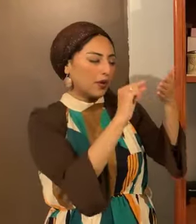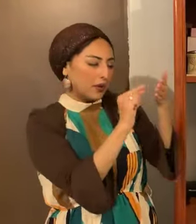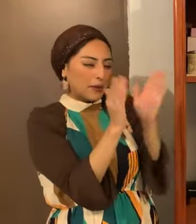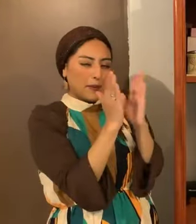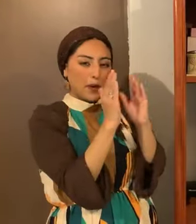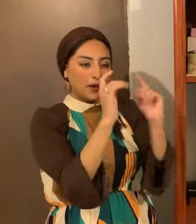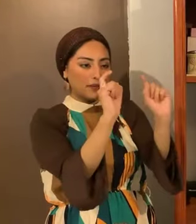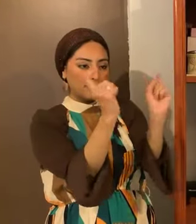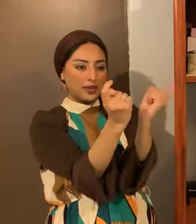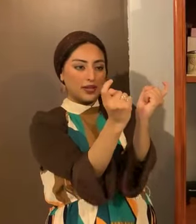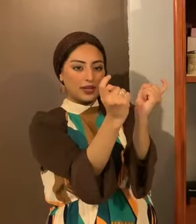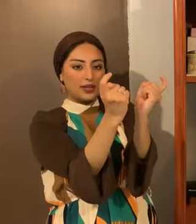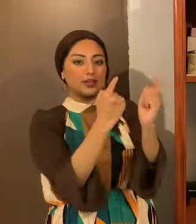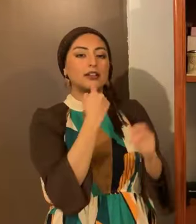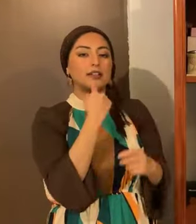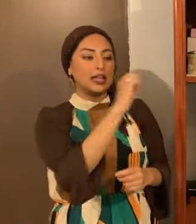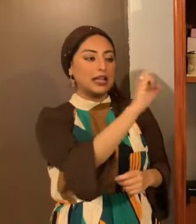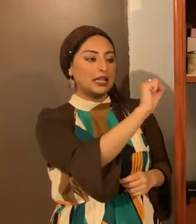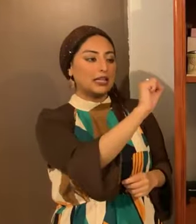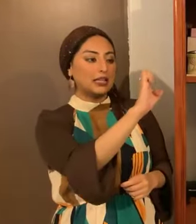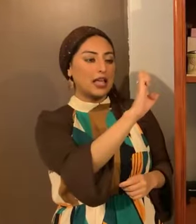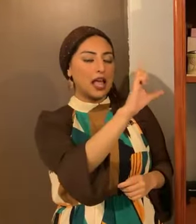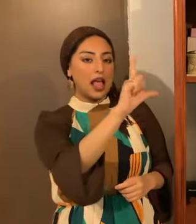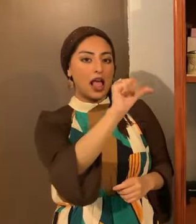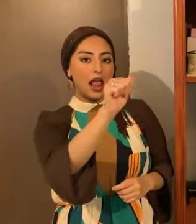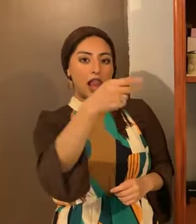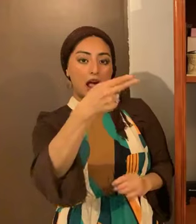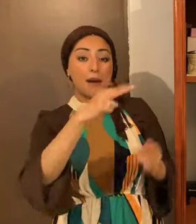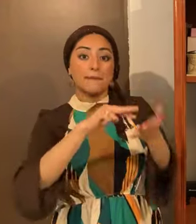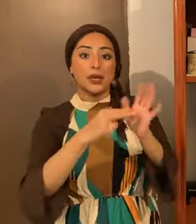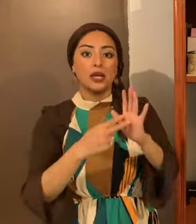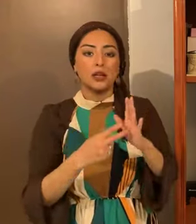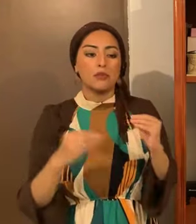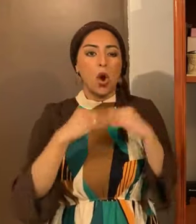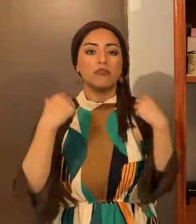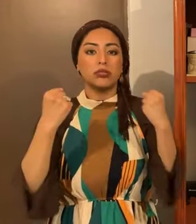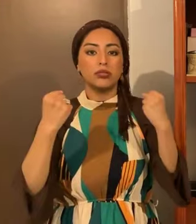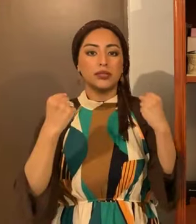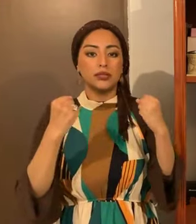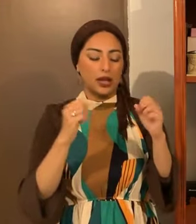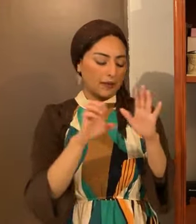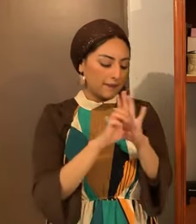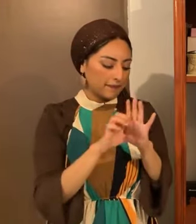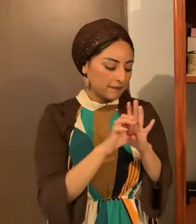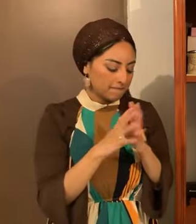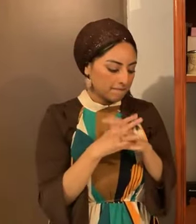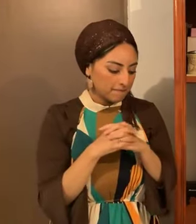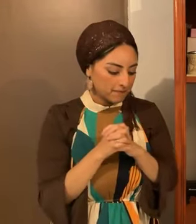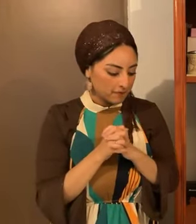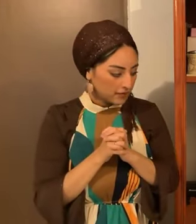tono, subir la intensidad del canto, ¿sí? Por ejemplo,